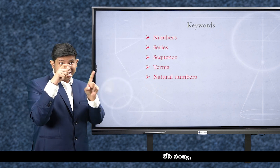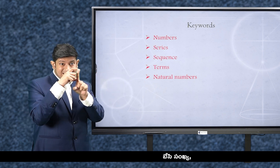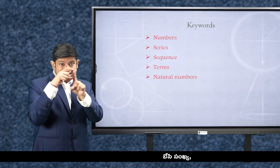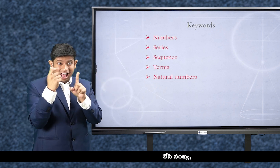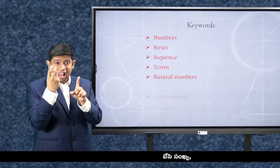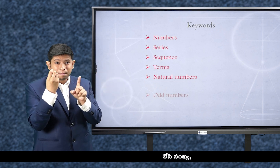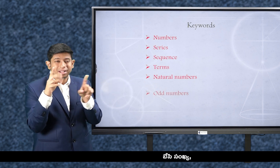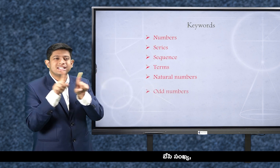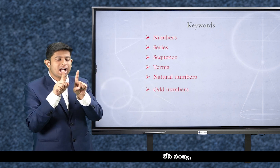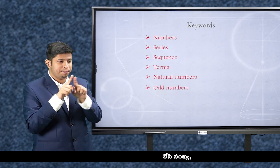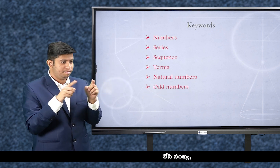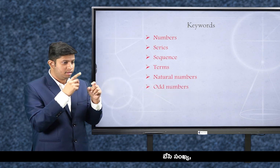బేసి సంఖ్య,